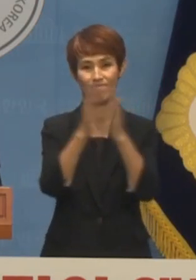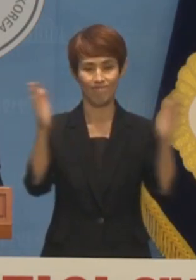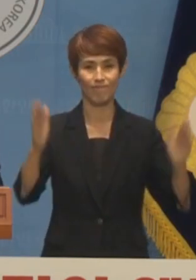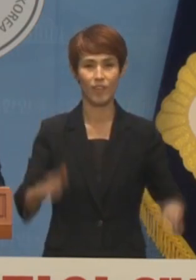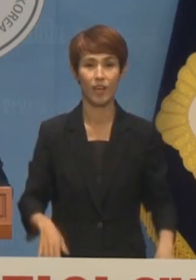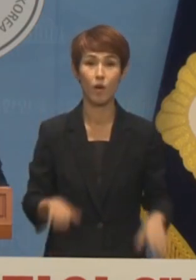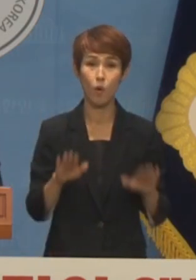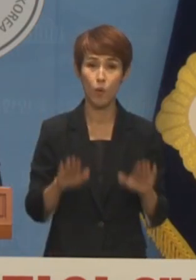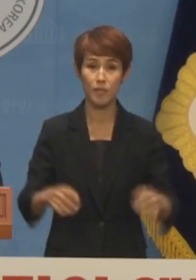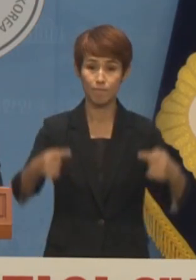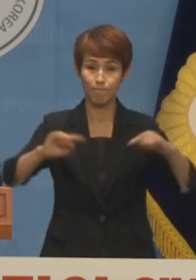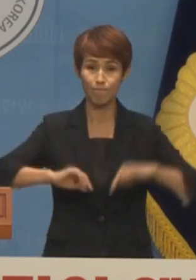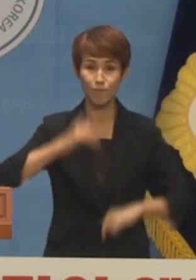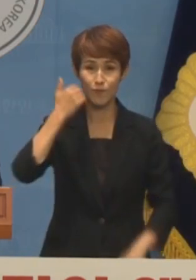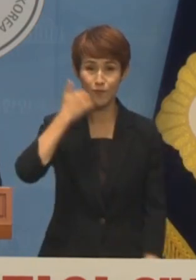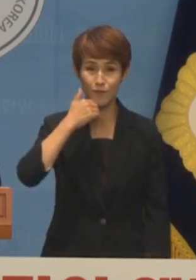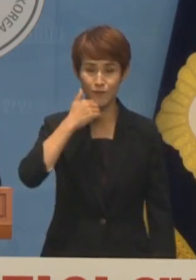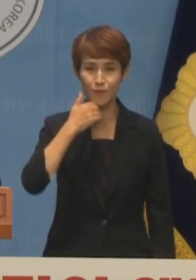소개가 있겠습니다.